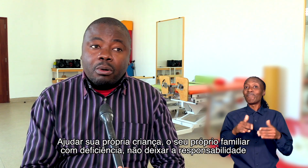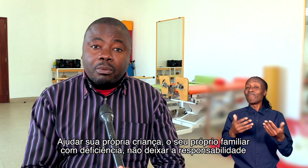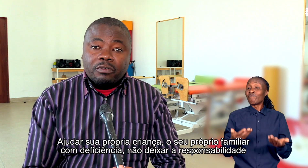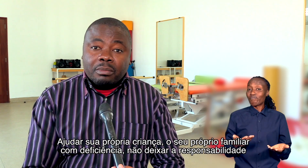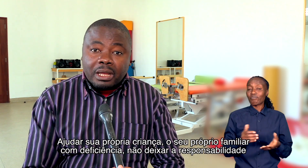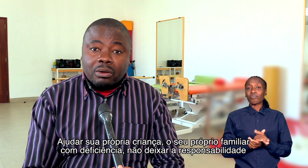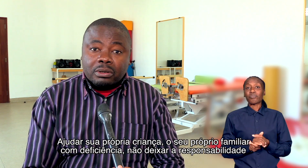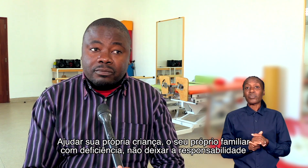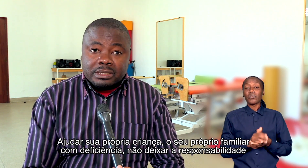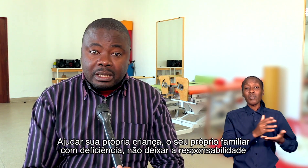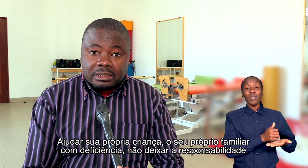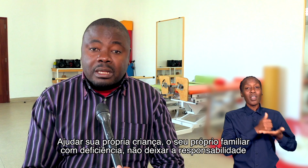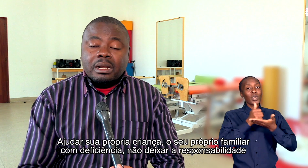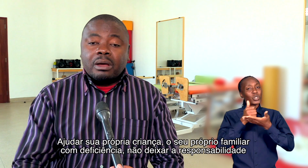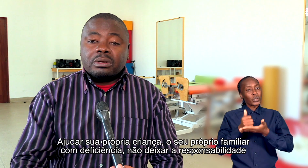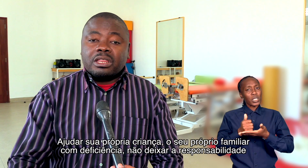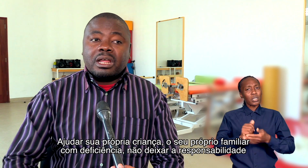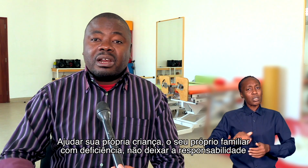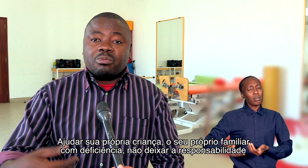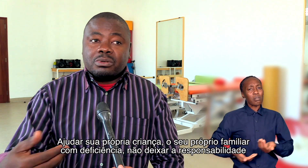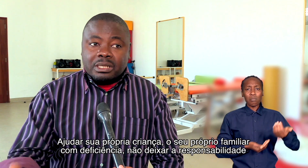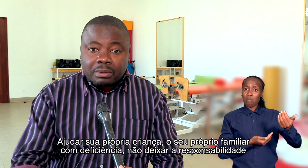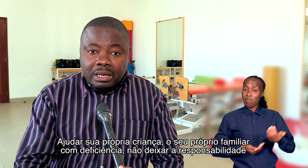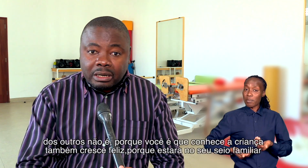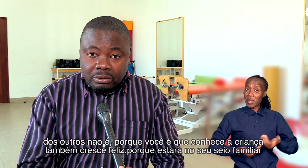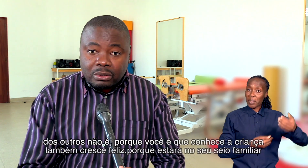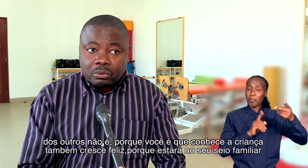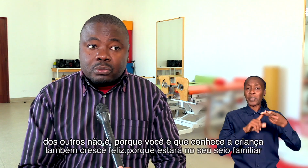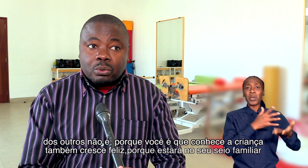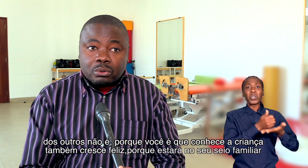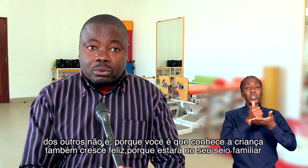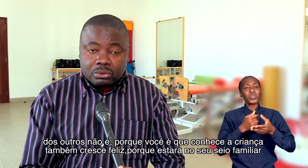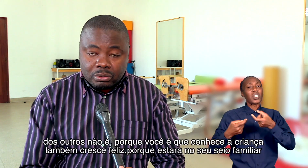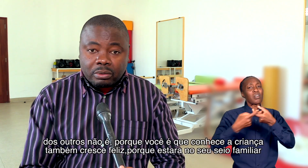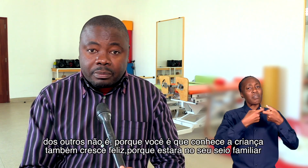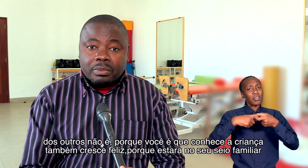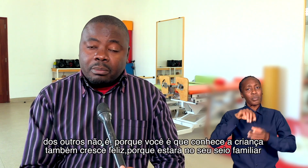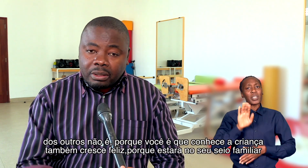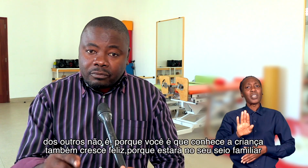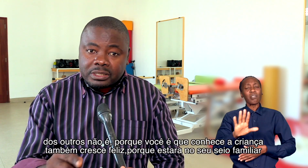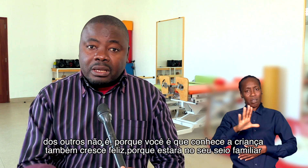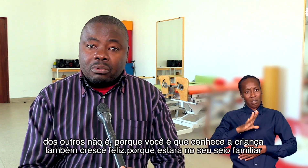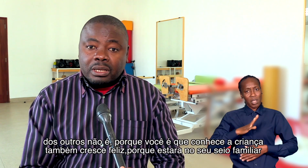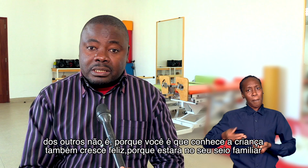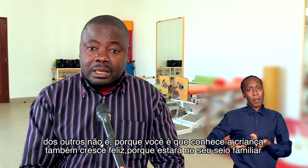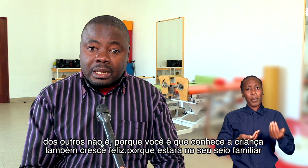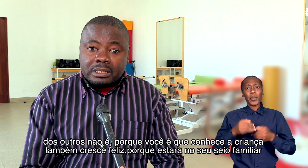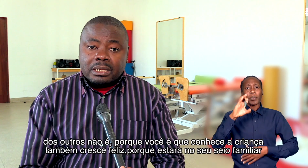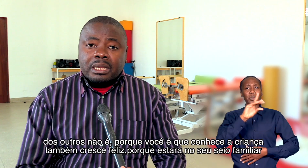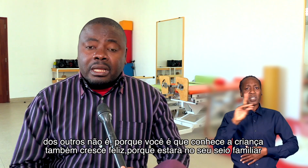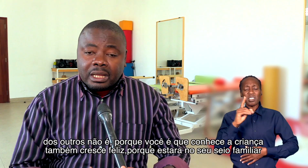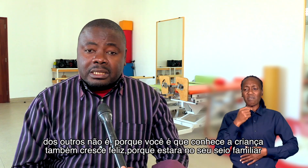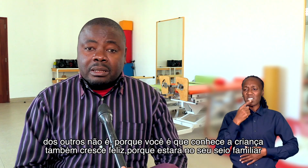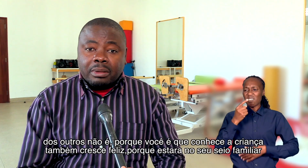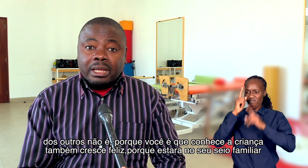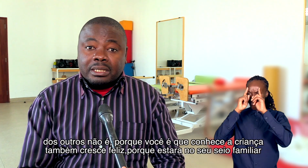seu próprio familiar com deficiência, não deixar a responsabilidade dos outros, não é? Porque você que conhece a criança,